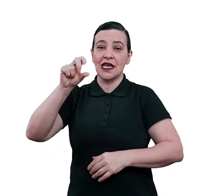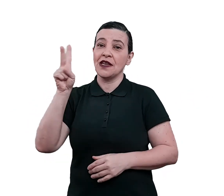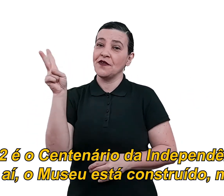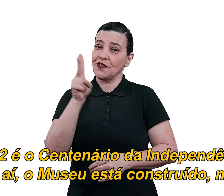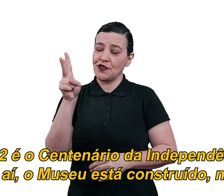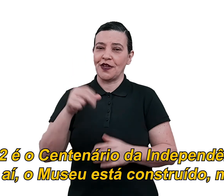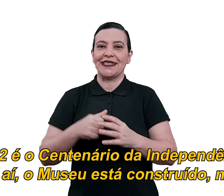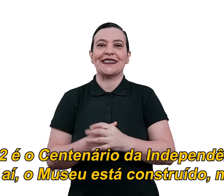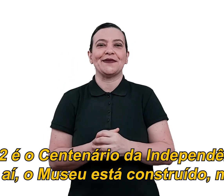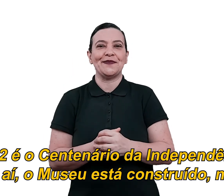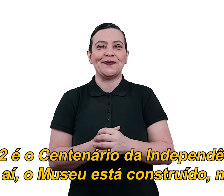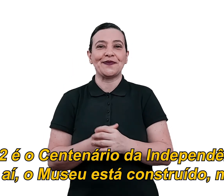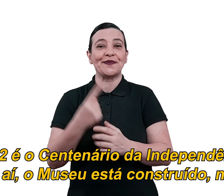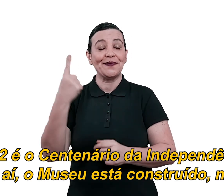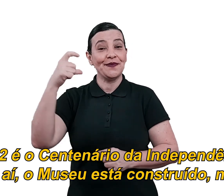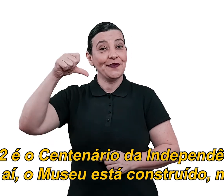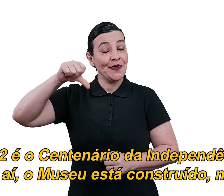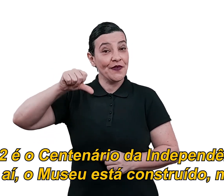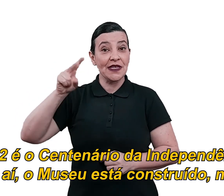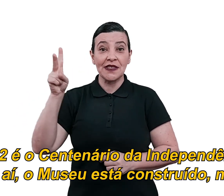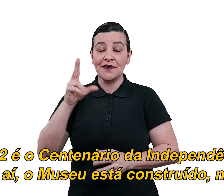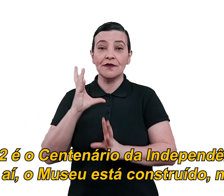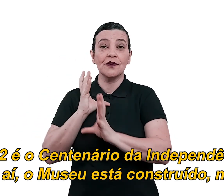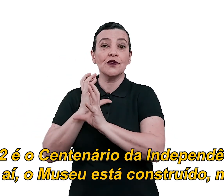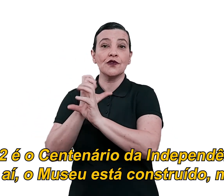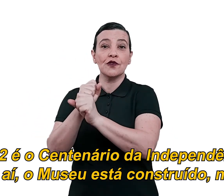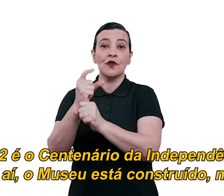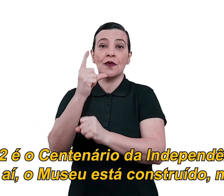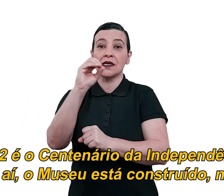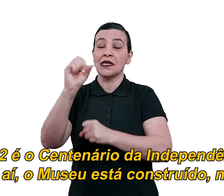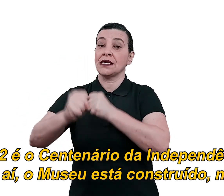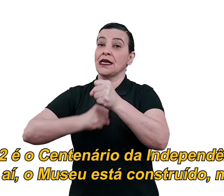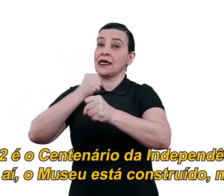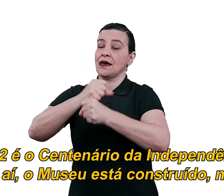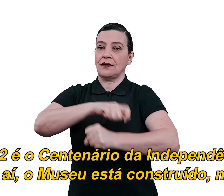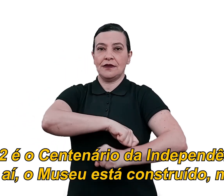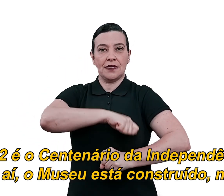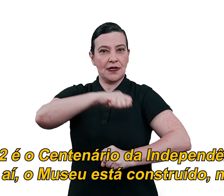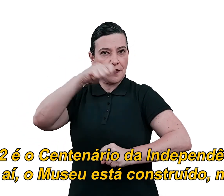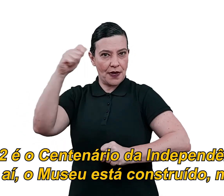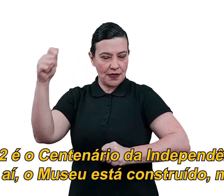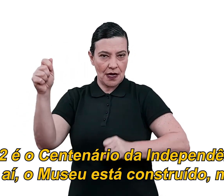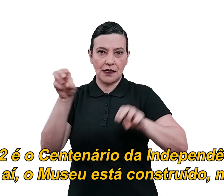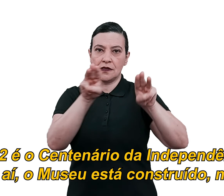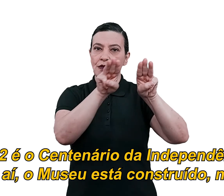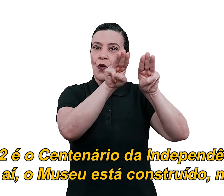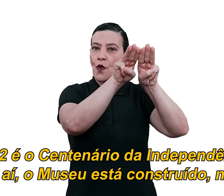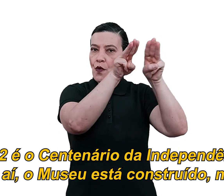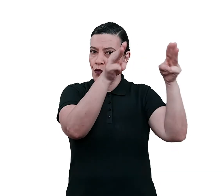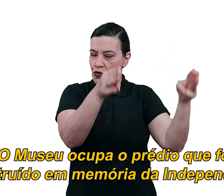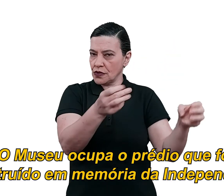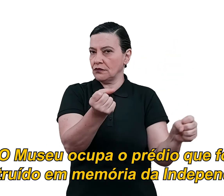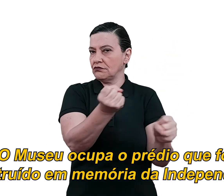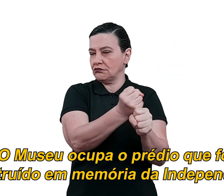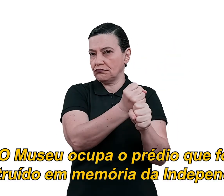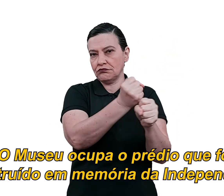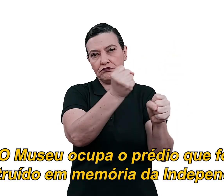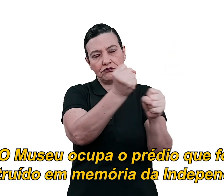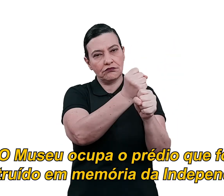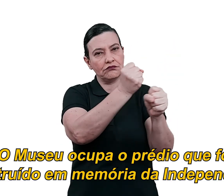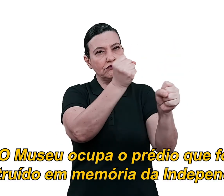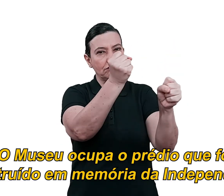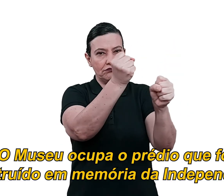1922. 1922 é o centenário da independência, né? E aí, o museu tá construído, né? O